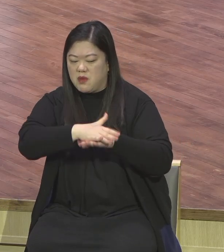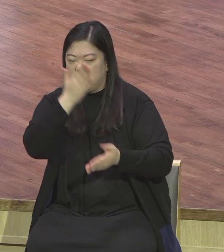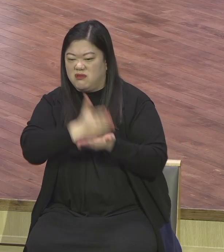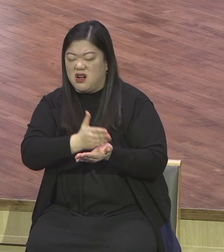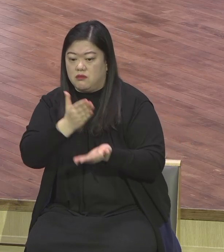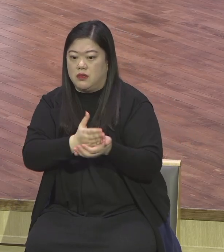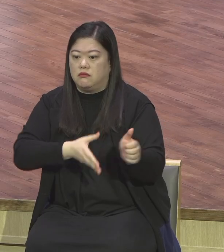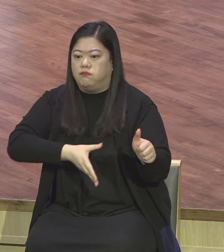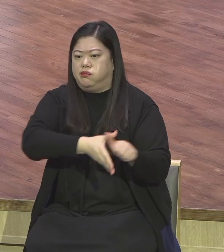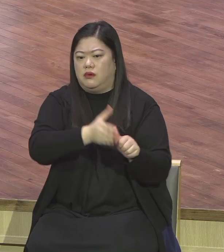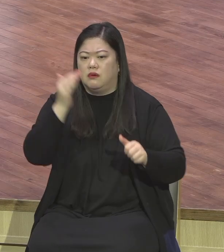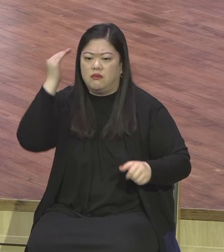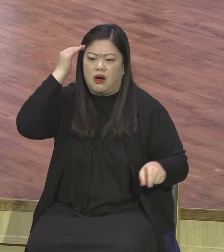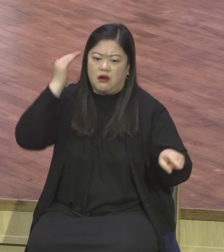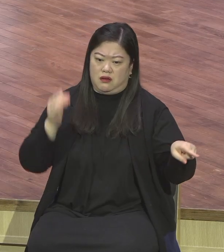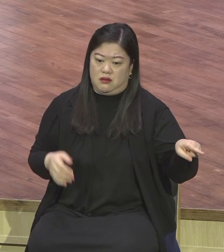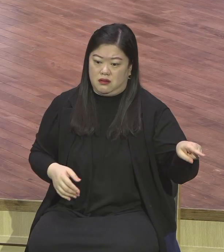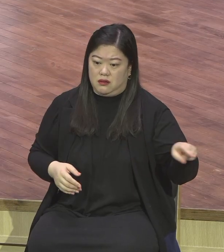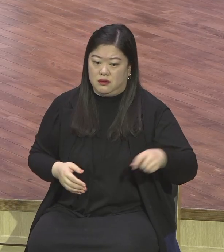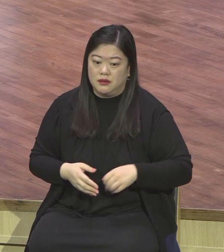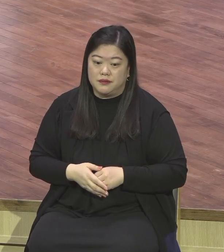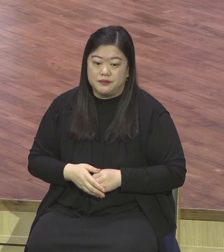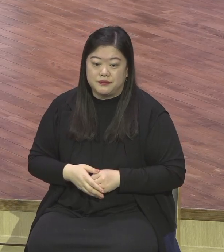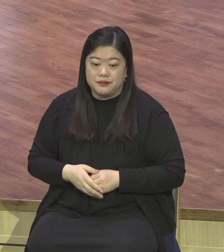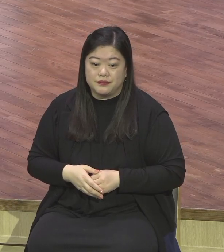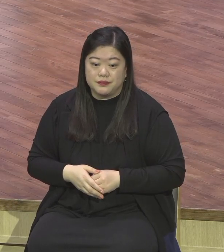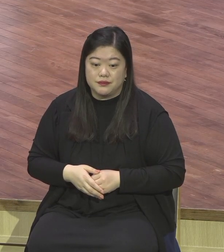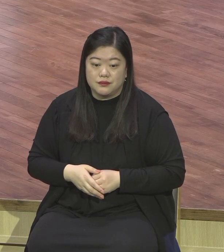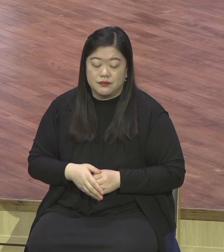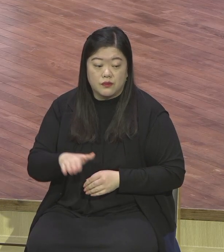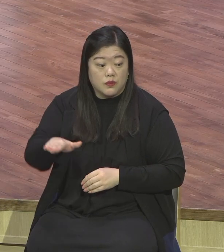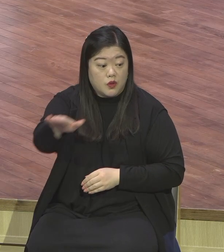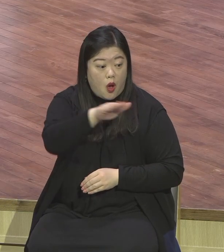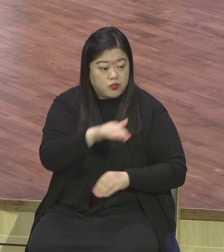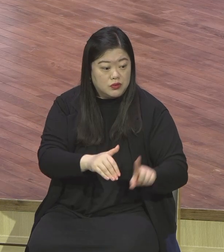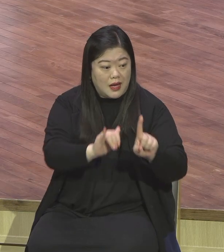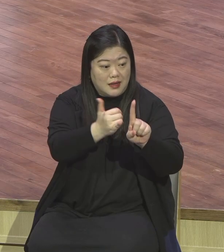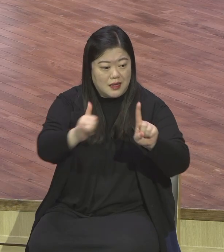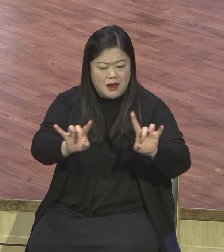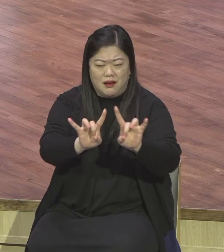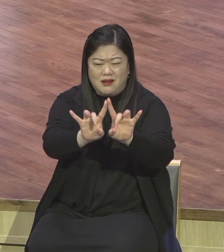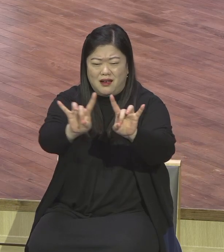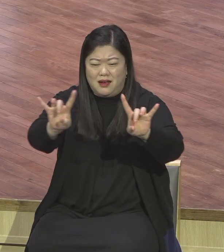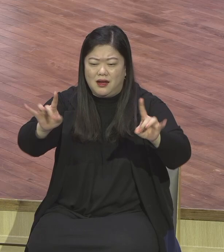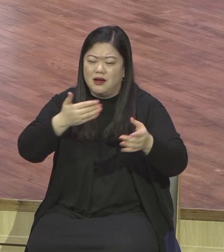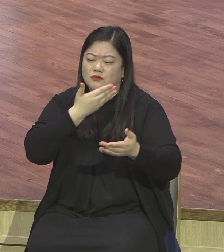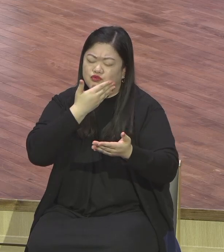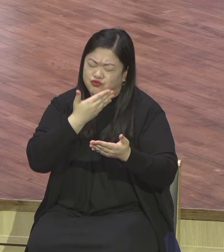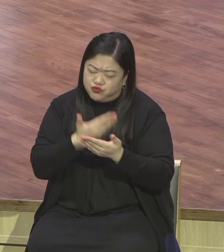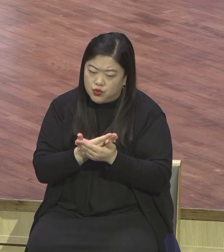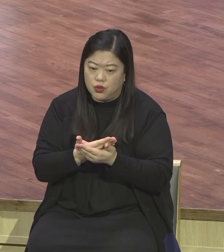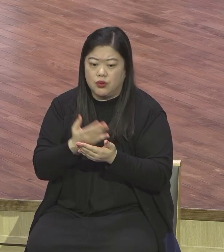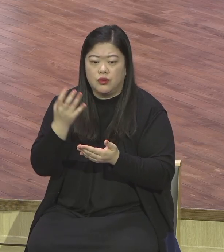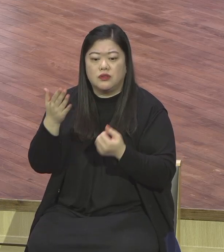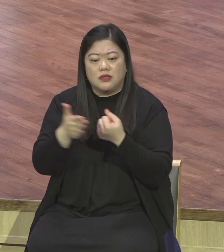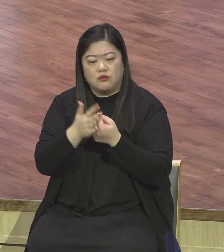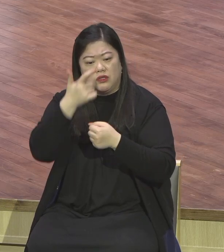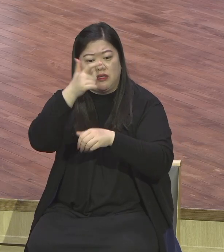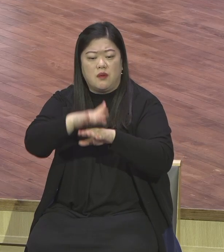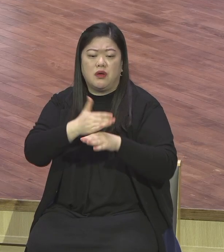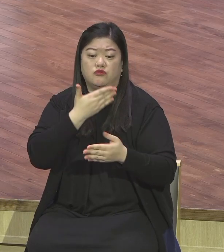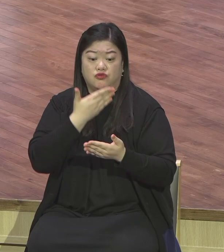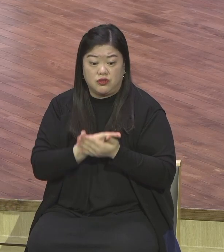가장 여러분 한 사람 한 사람 속에서 가장 중요하게 공개하는 것이 예배입니다 예배